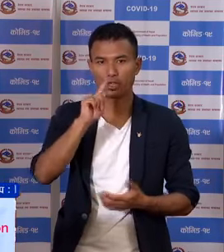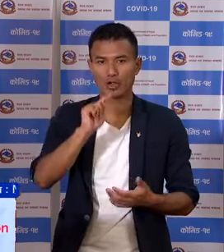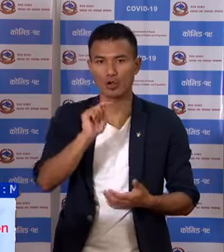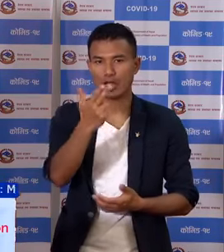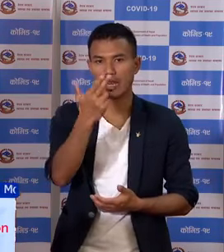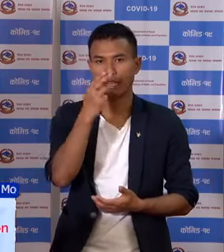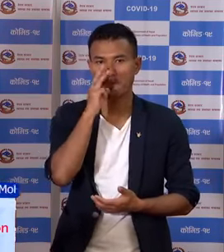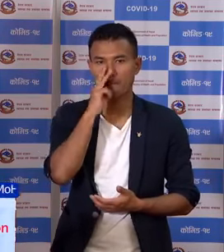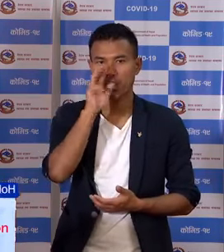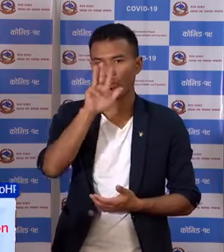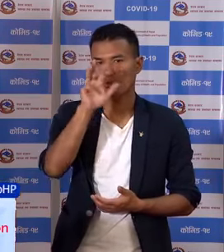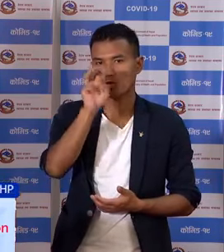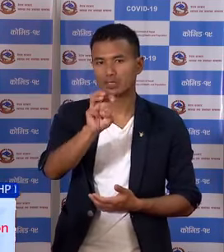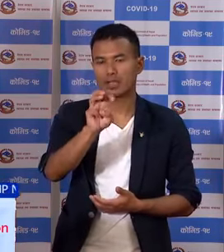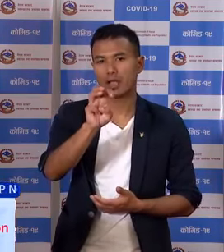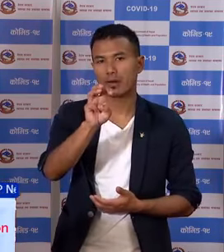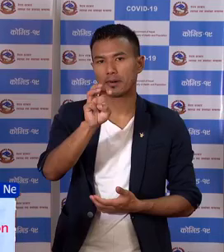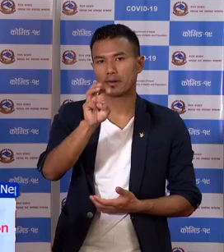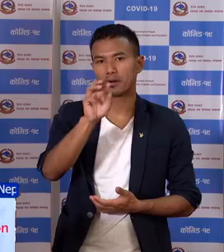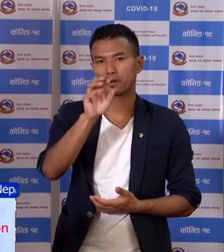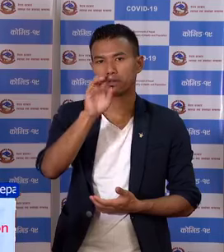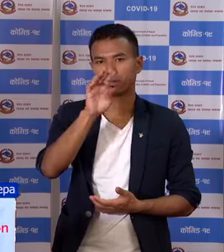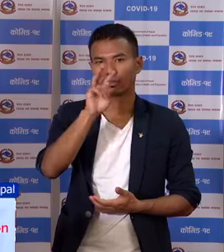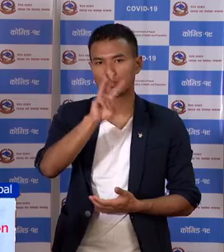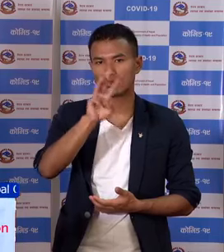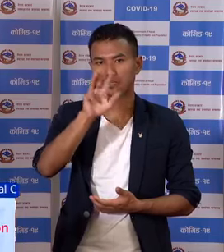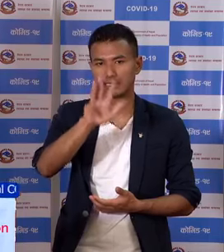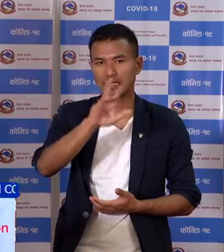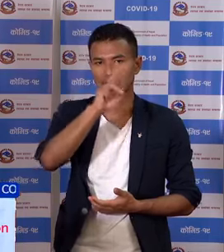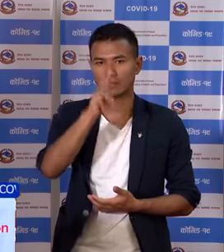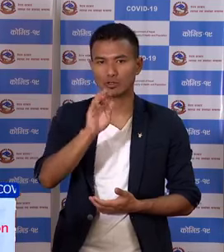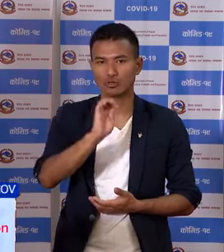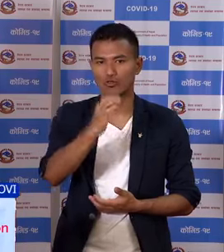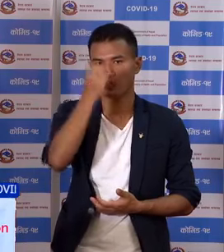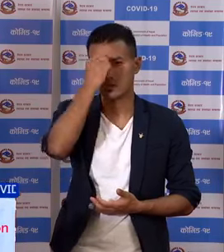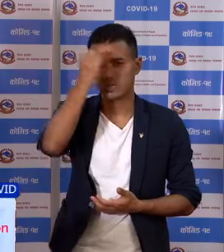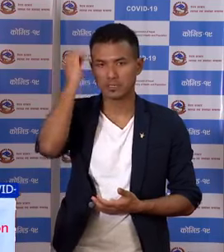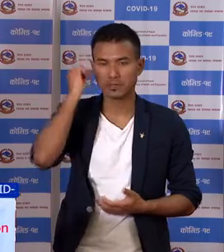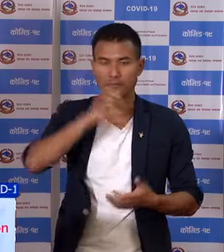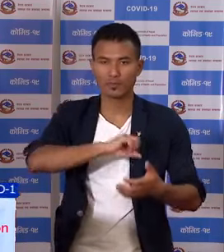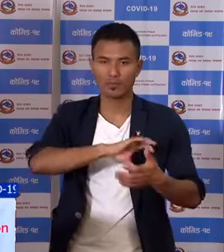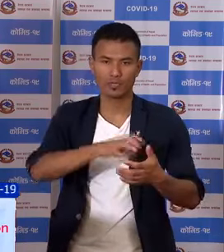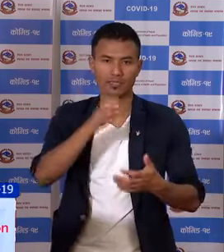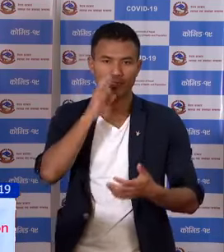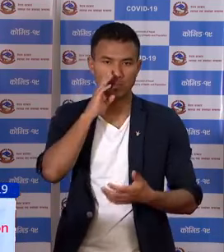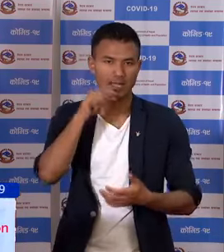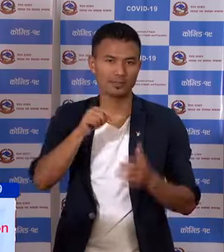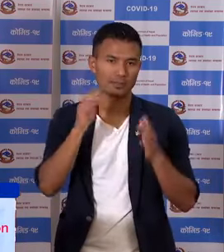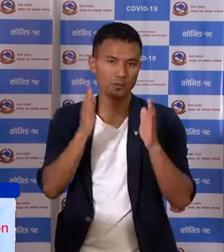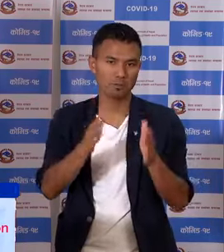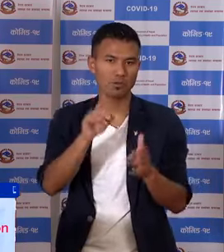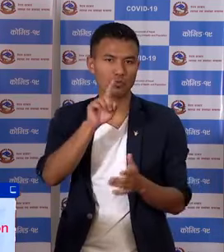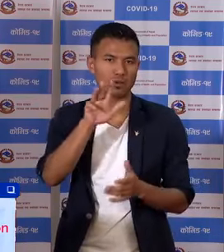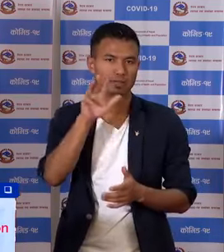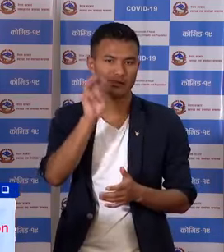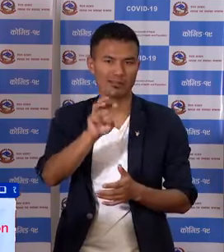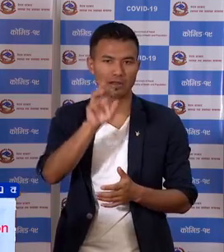कोणाली प्रदेश मां 949, रौ सुधर पस्षिम प्रदेश मां आज सम्मां